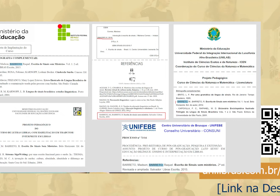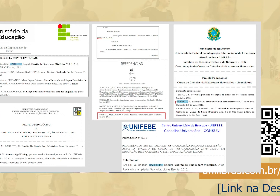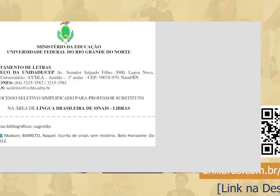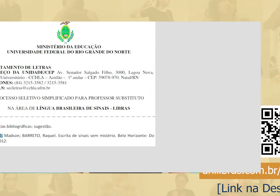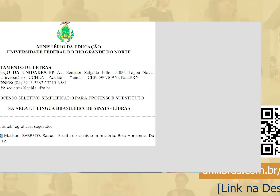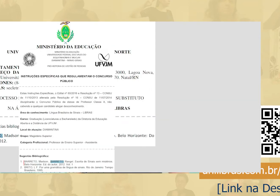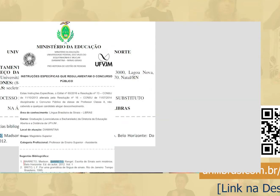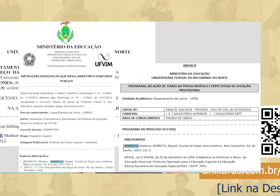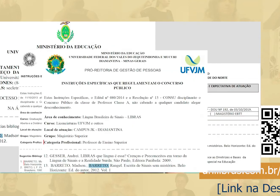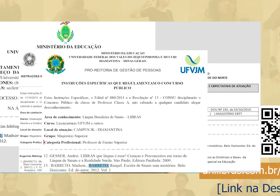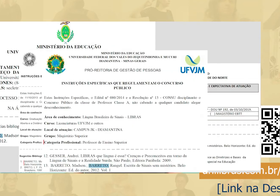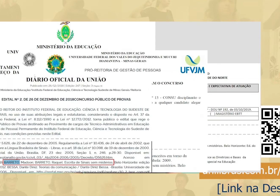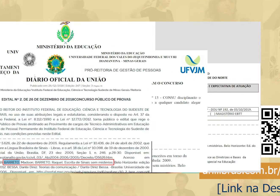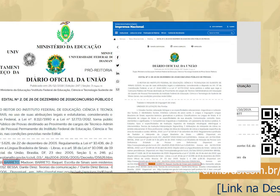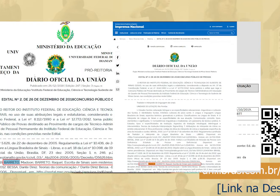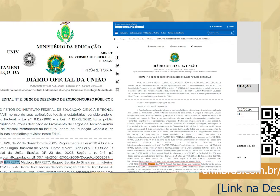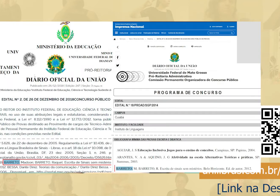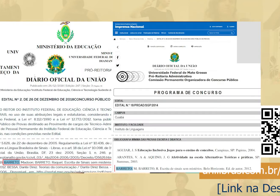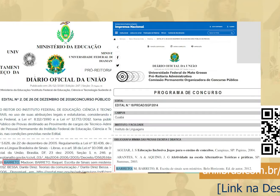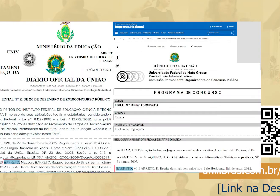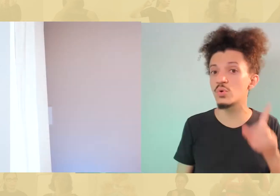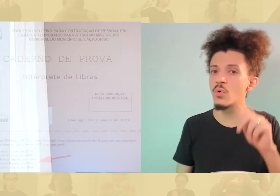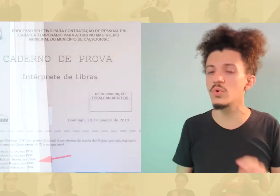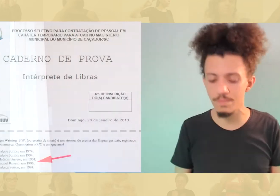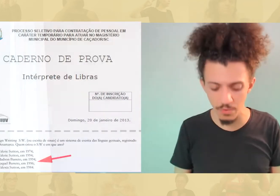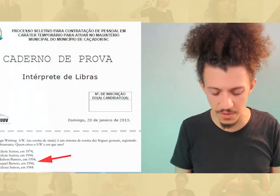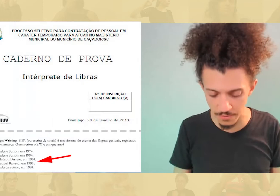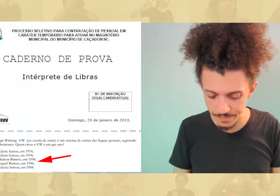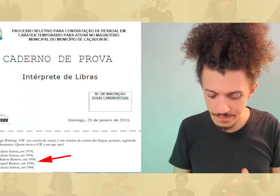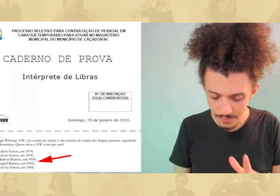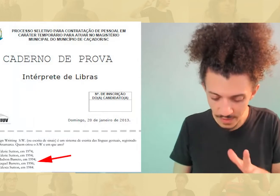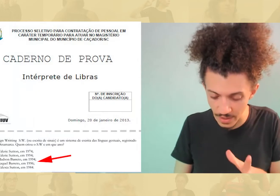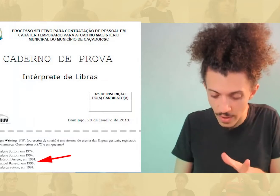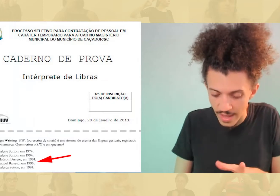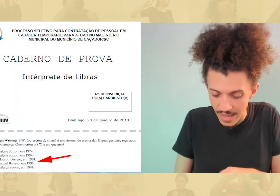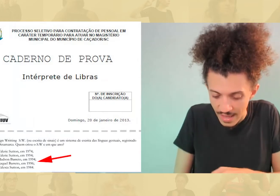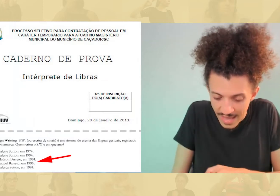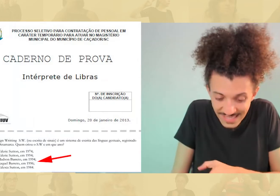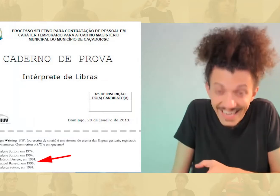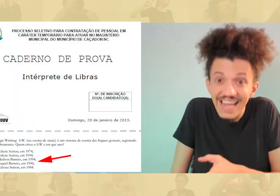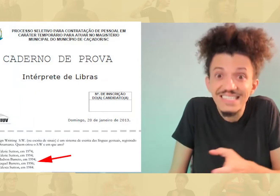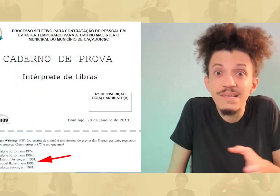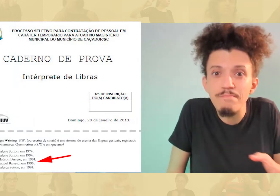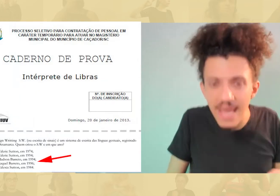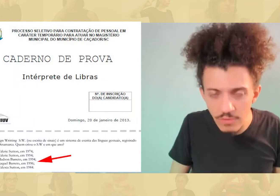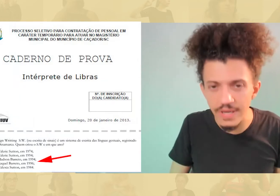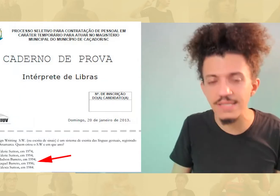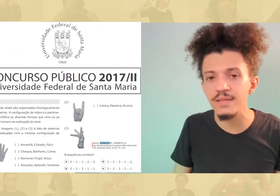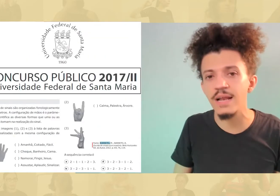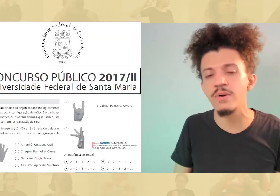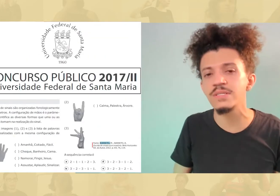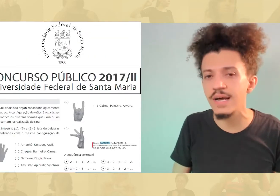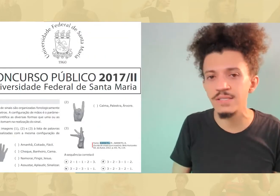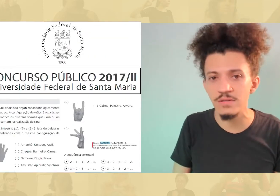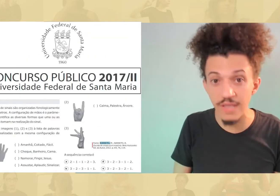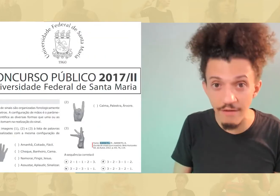Libras, pós-graduações, até o nosso nome já foi literalmente questão de concurso público. Então, esse crescimento que a escrita